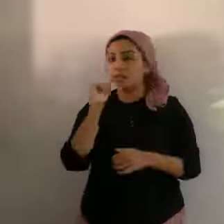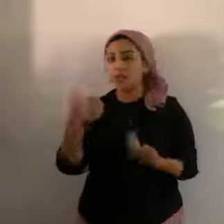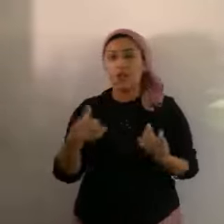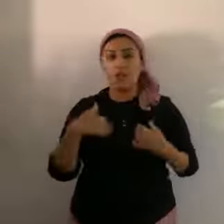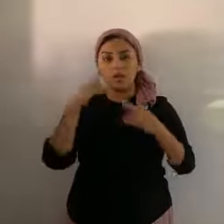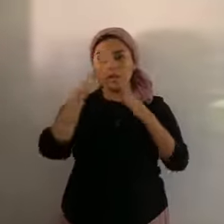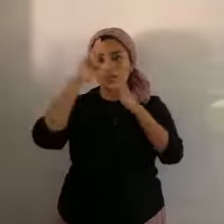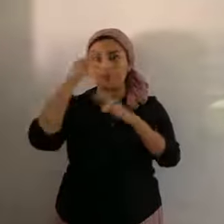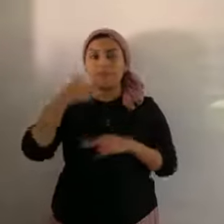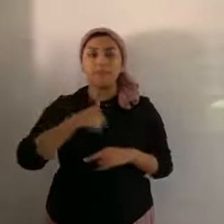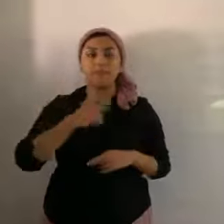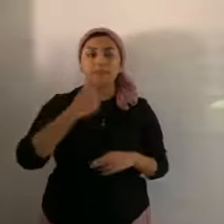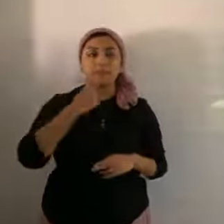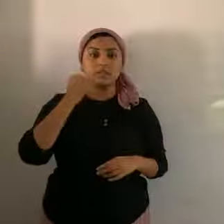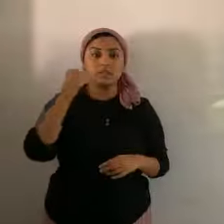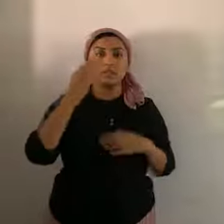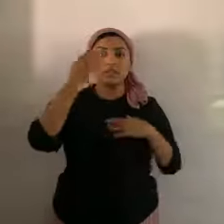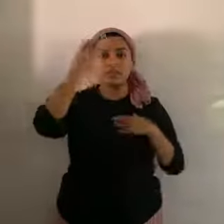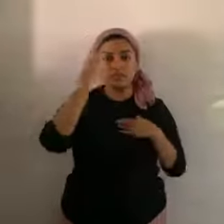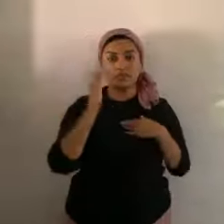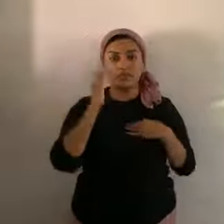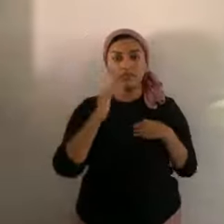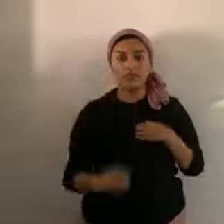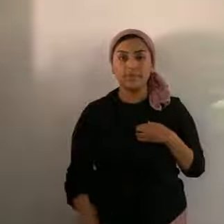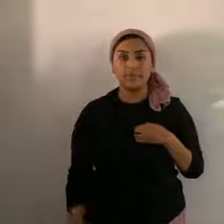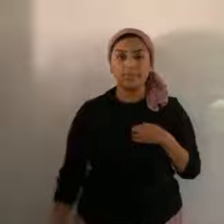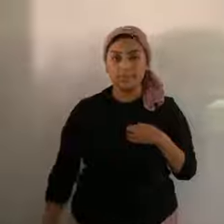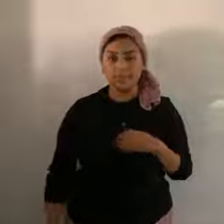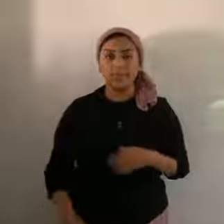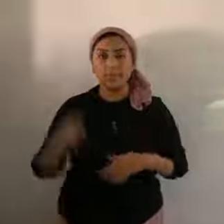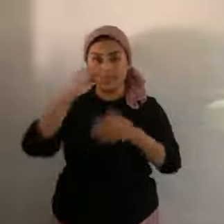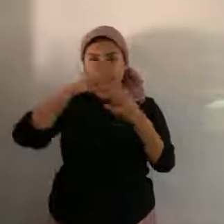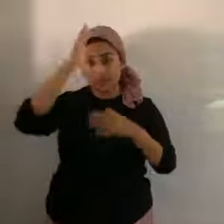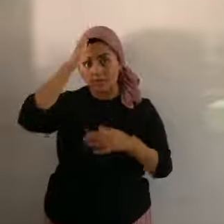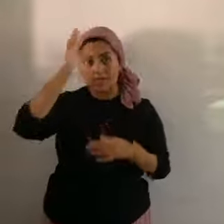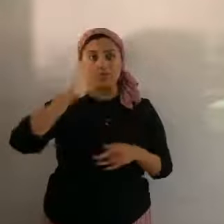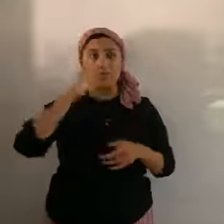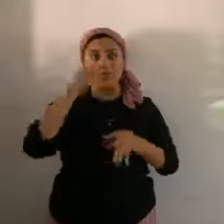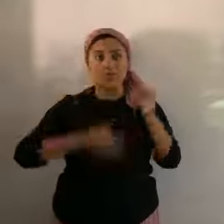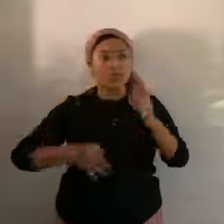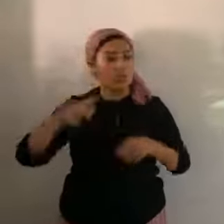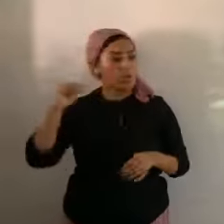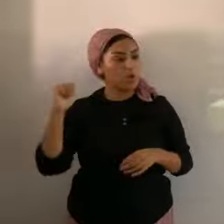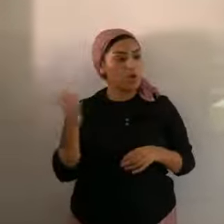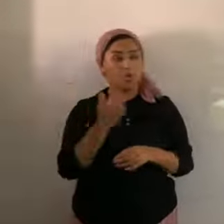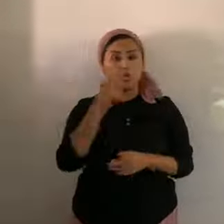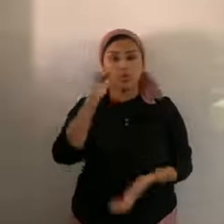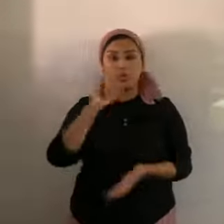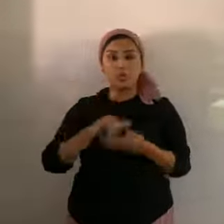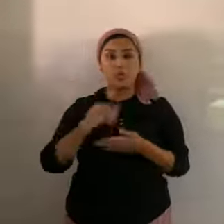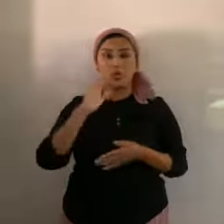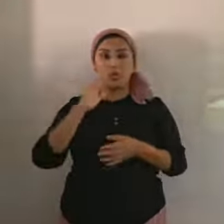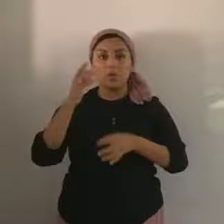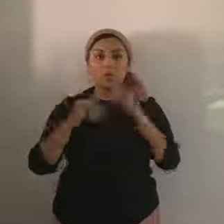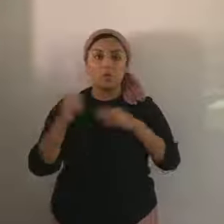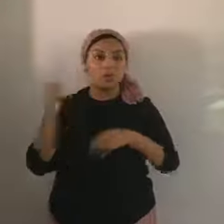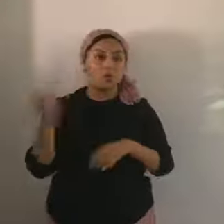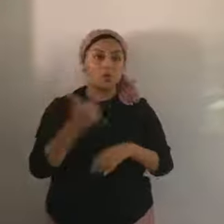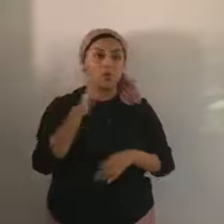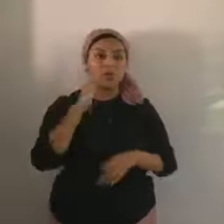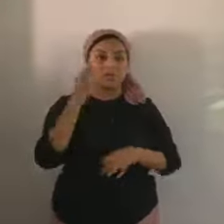temor de mí, dice Yahweh de los ejércitos. El Eterno va a juzgar todo eso, todo eso, todo lo va a